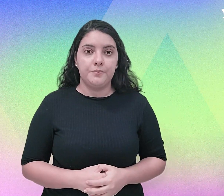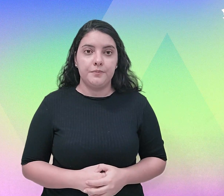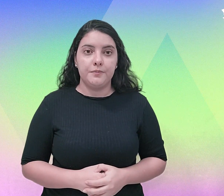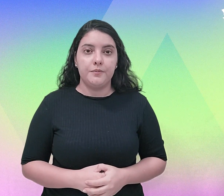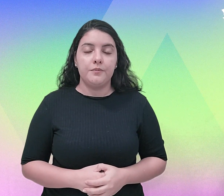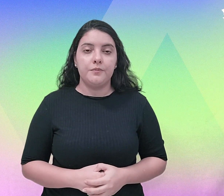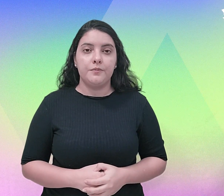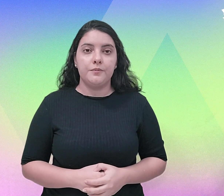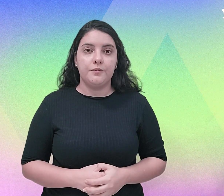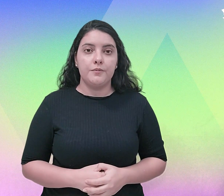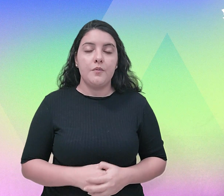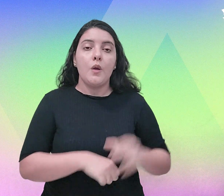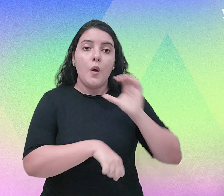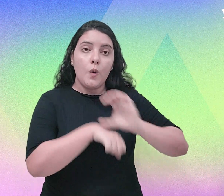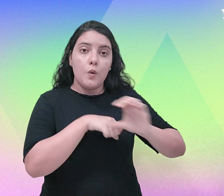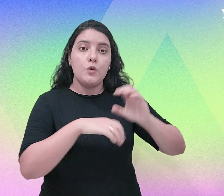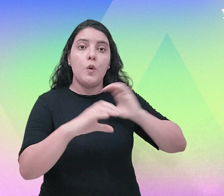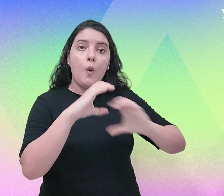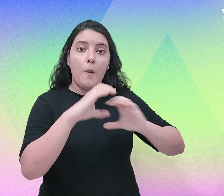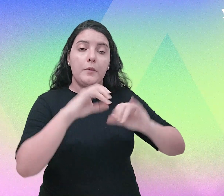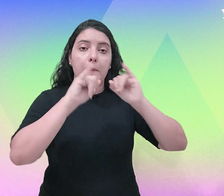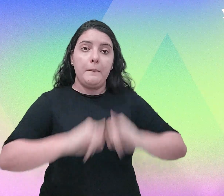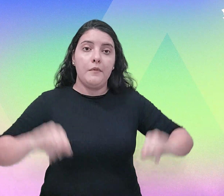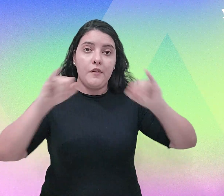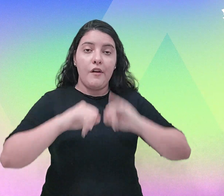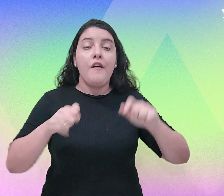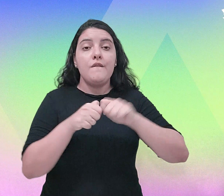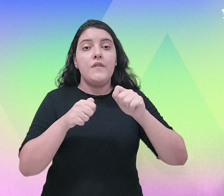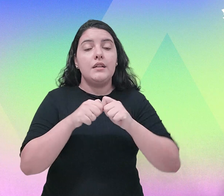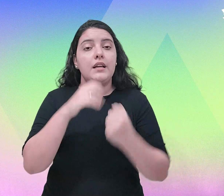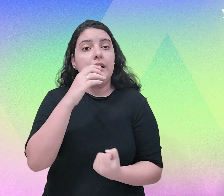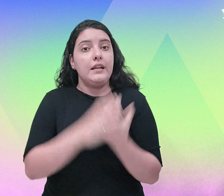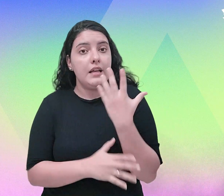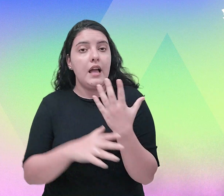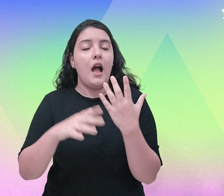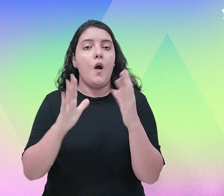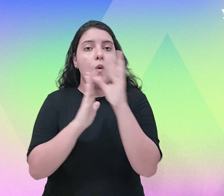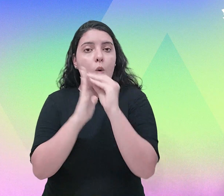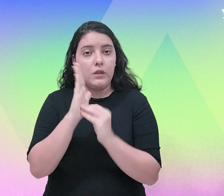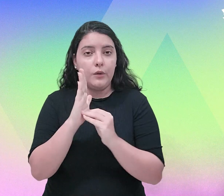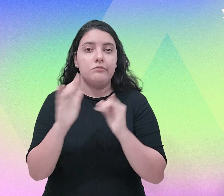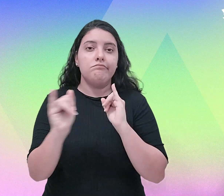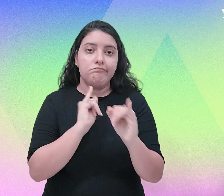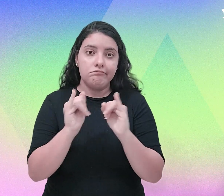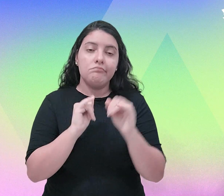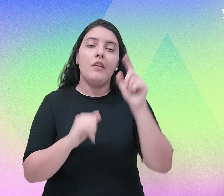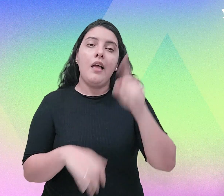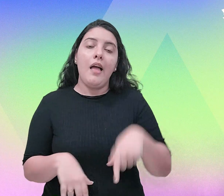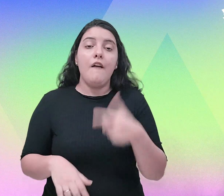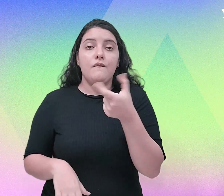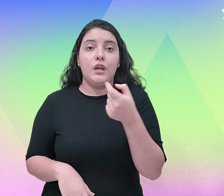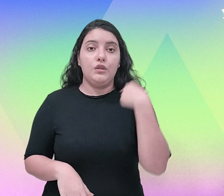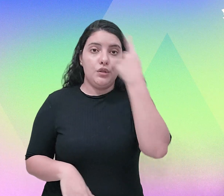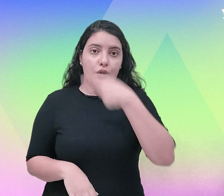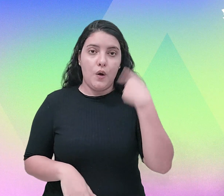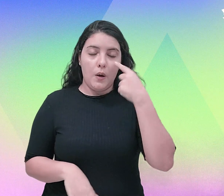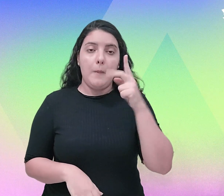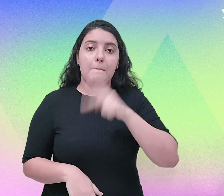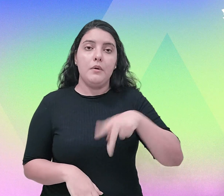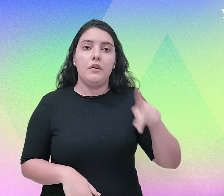curso comunicação e marketing na produção de conteúdo carga horária 20 horas aula professor